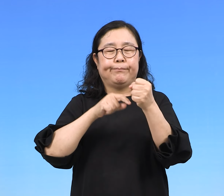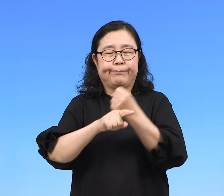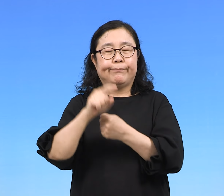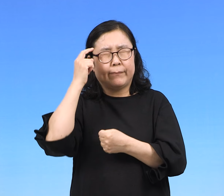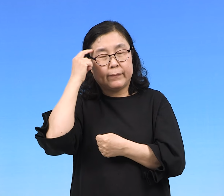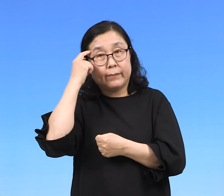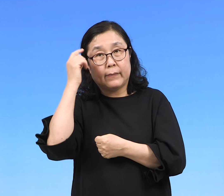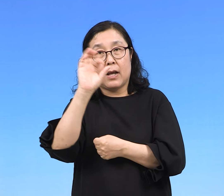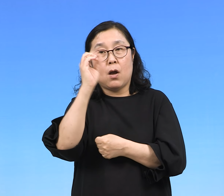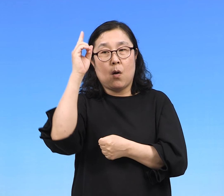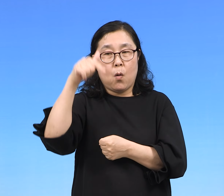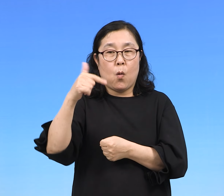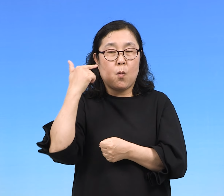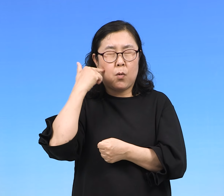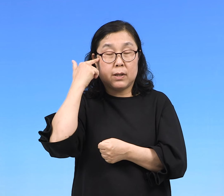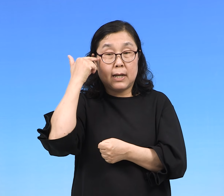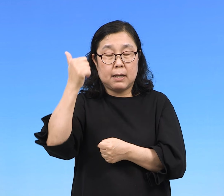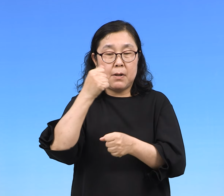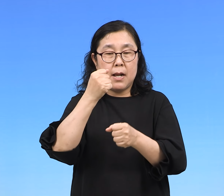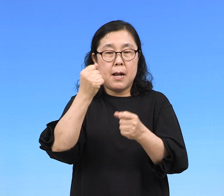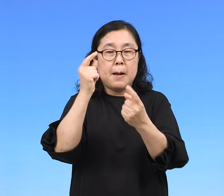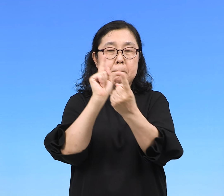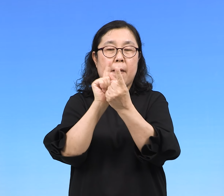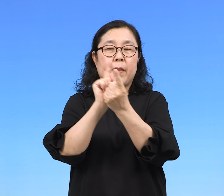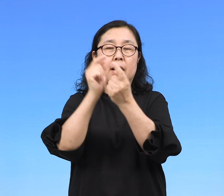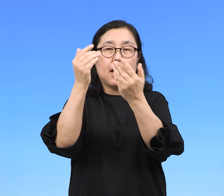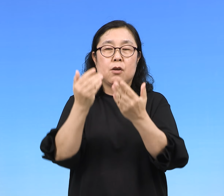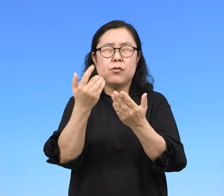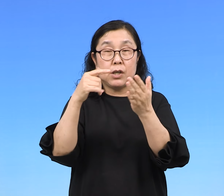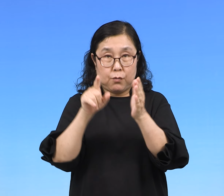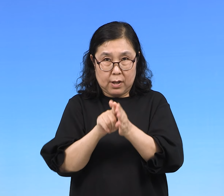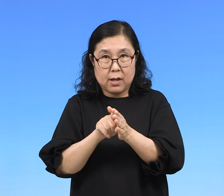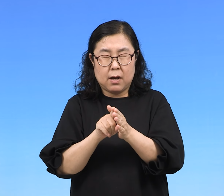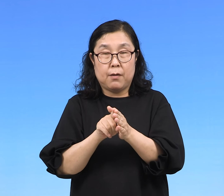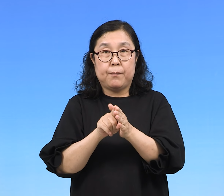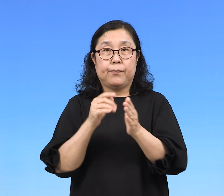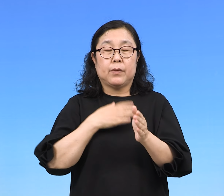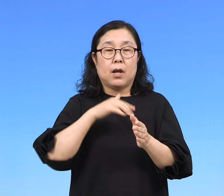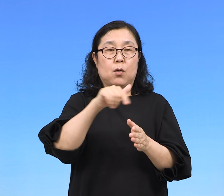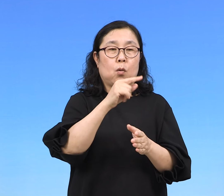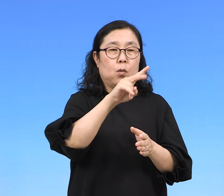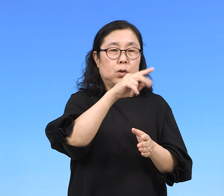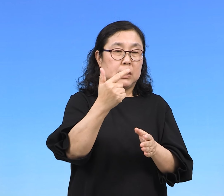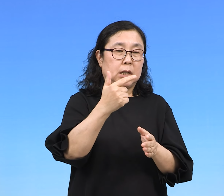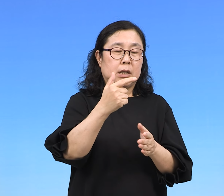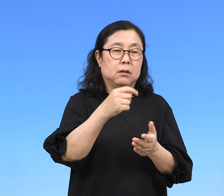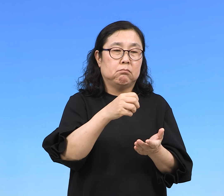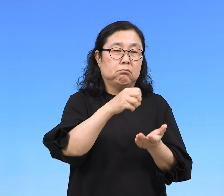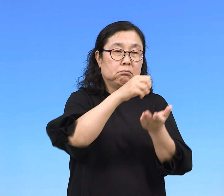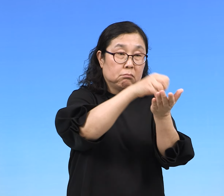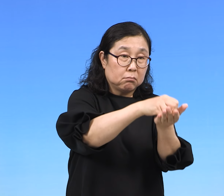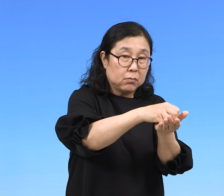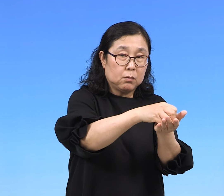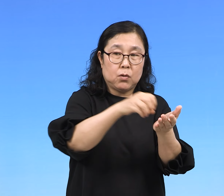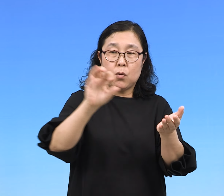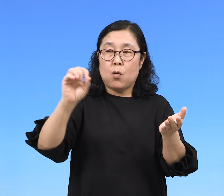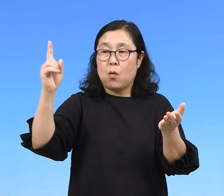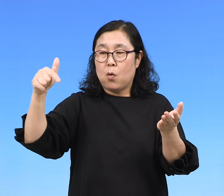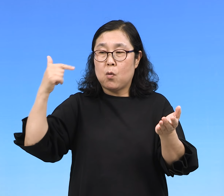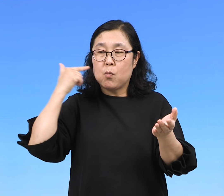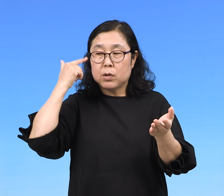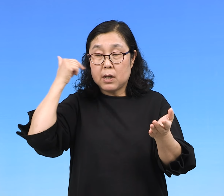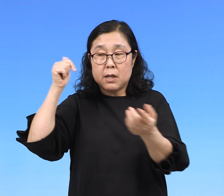거예요. 옥하는 목사님 만나게 해주시라고. 제가 고신을 갔으면 옥하는 목사님 사랑의 교회에 어떻게